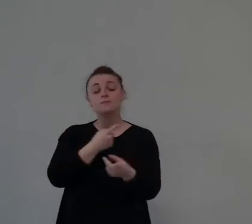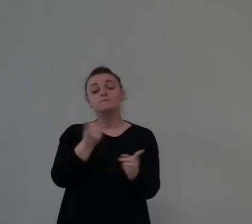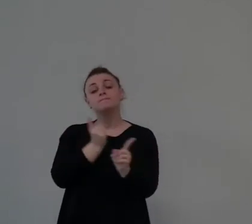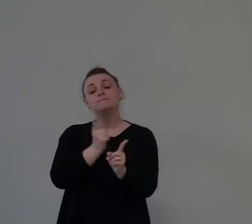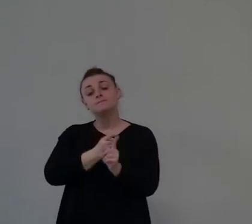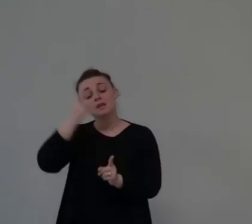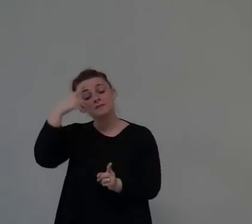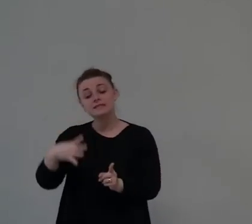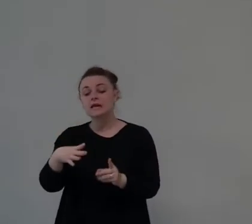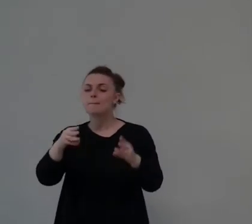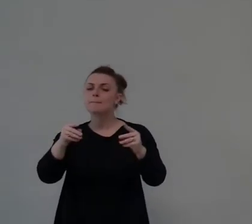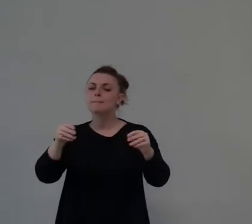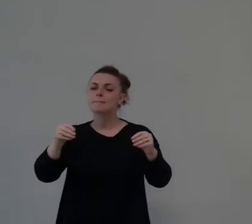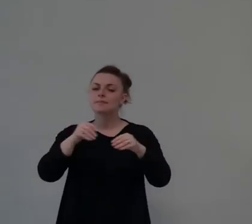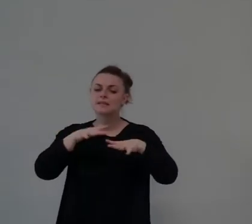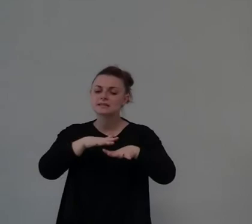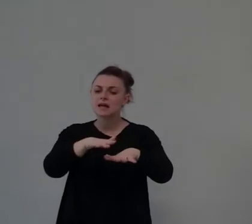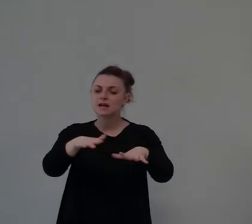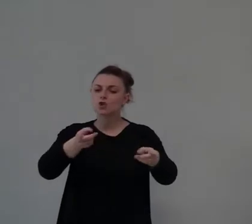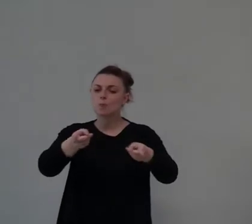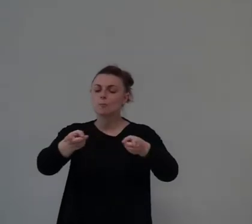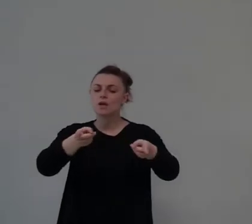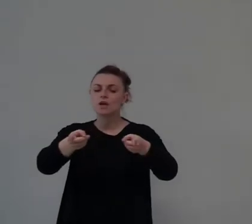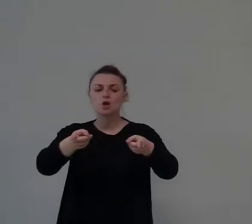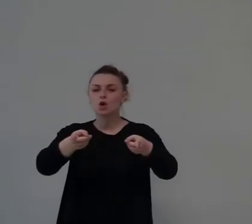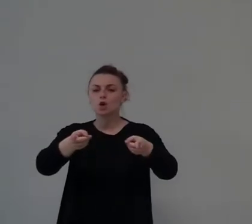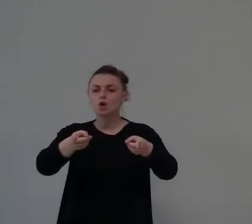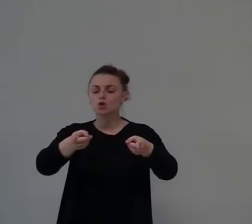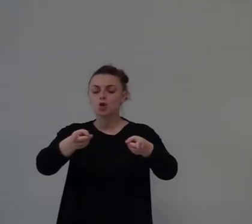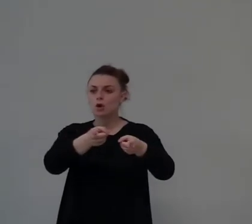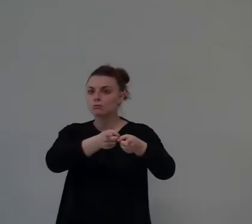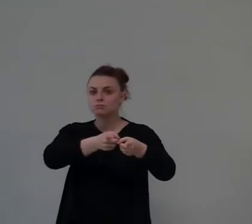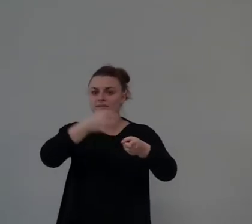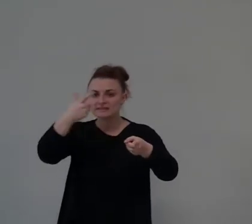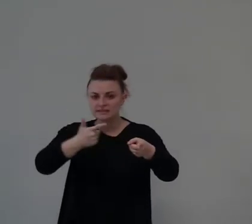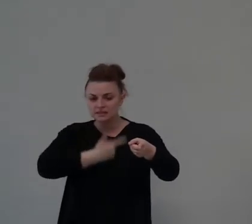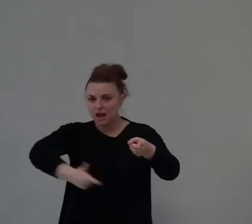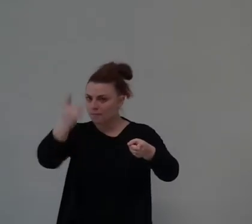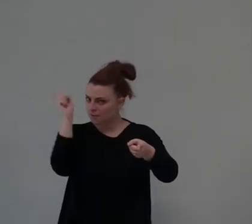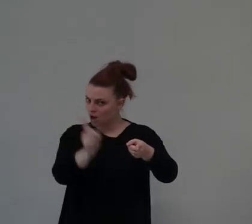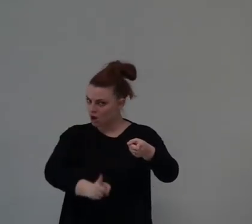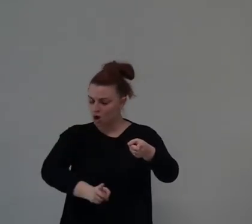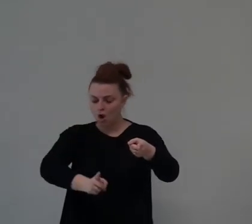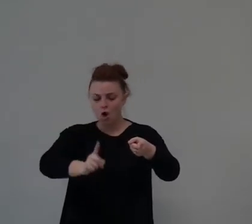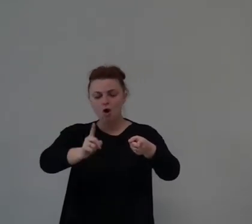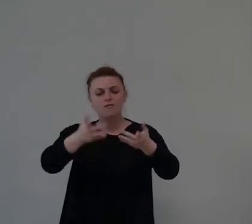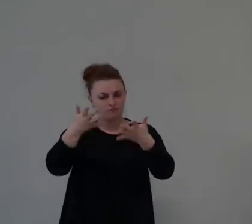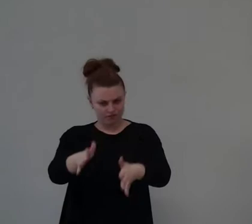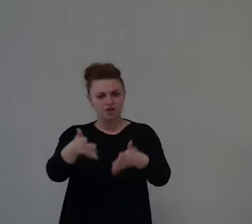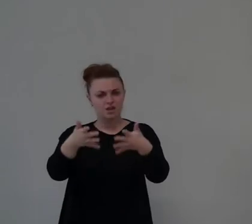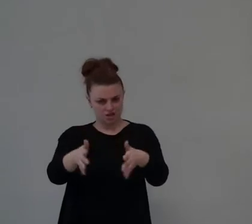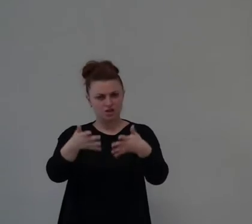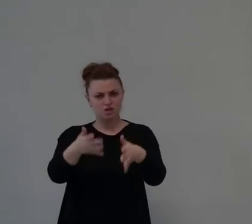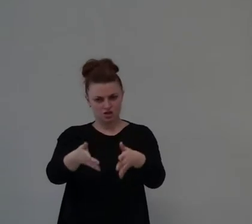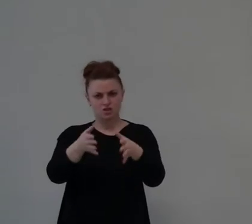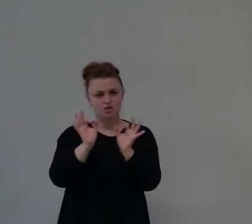tempo, finisce. Il deserto prima o poi finisce, non persevera per tutta quanta la vita.